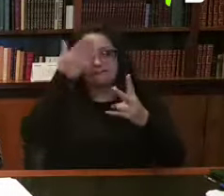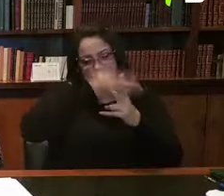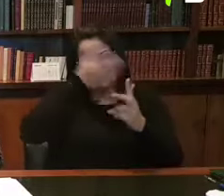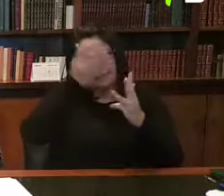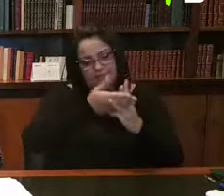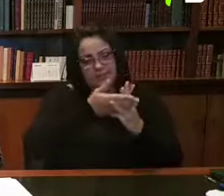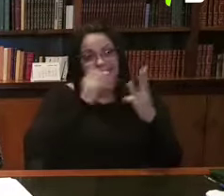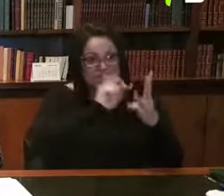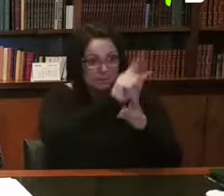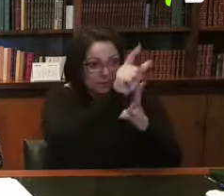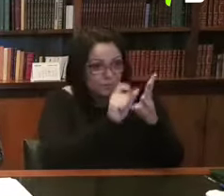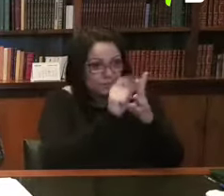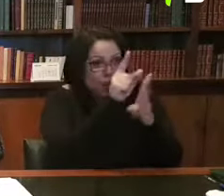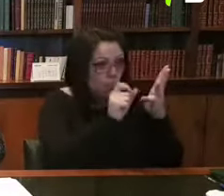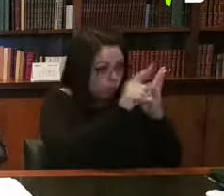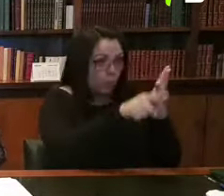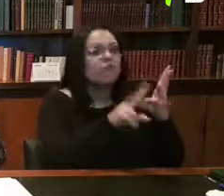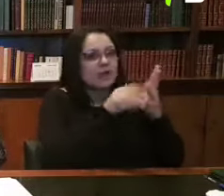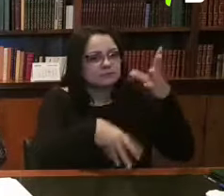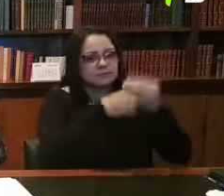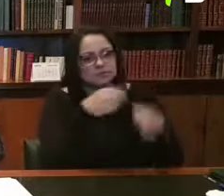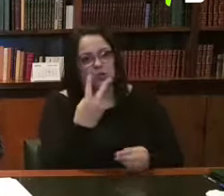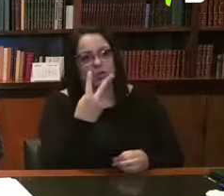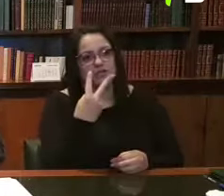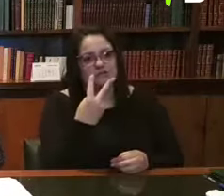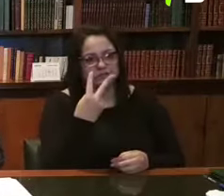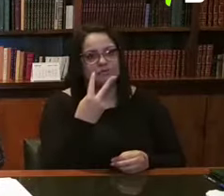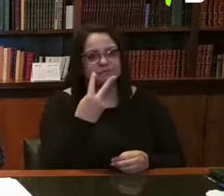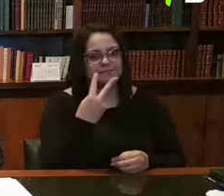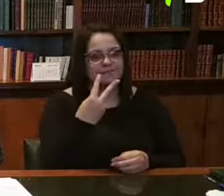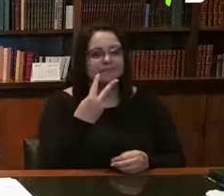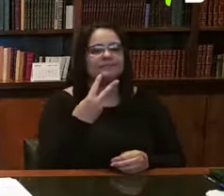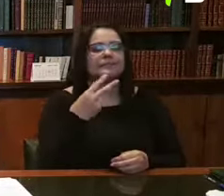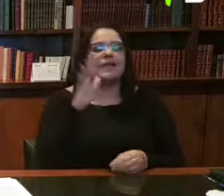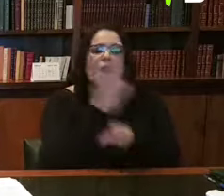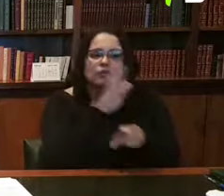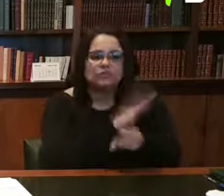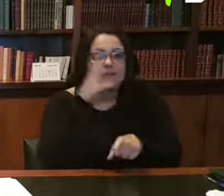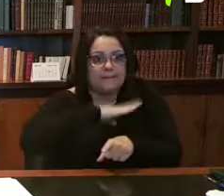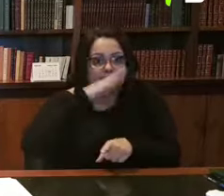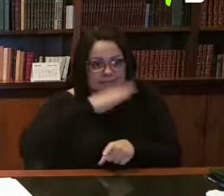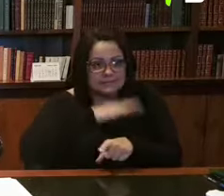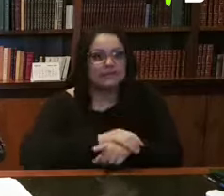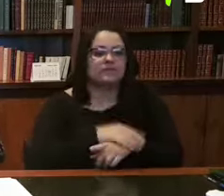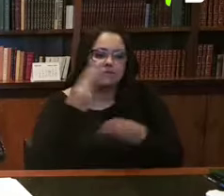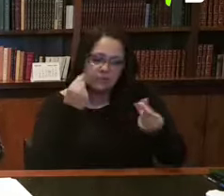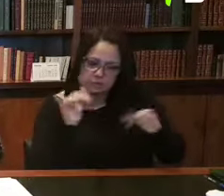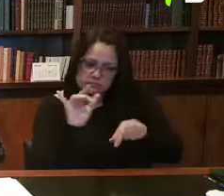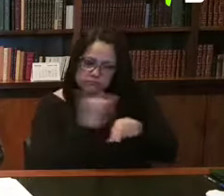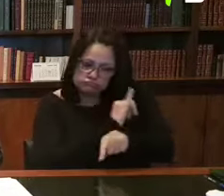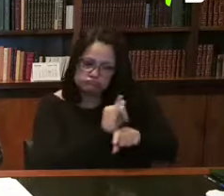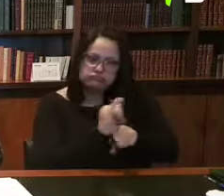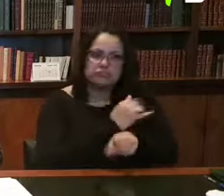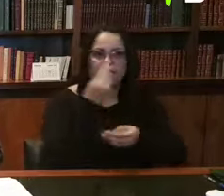mais dois meses tá certo um auxílio emergencial que vai partir para uma adequação